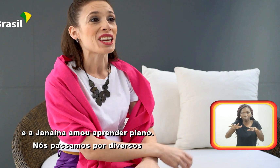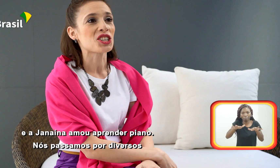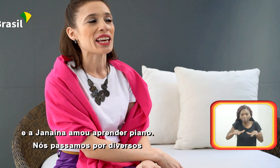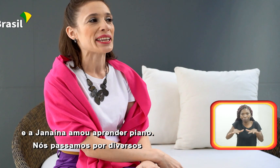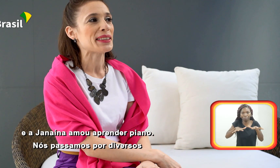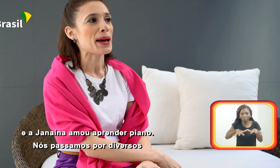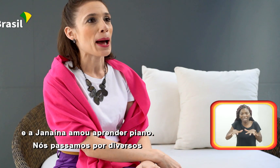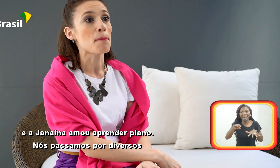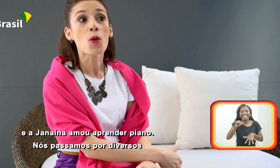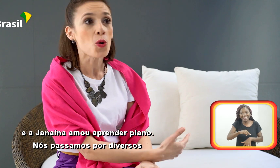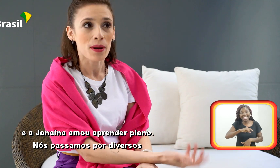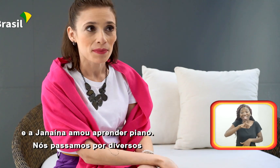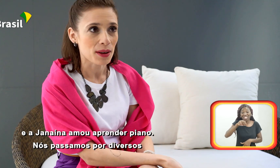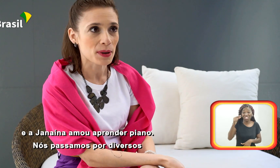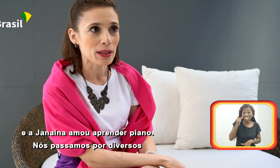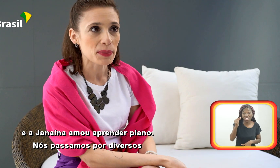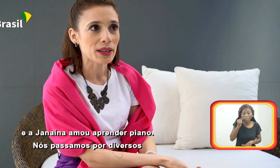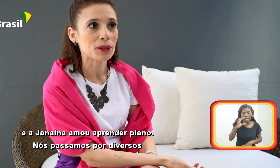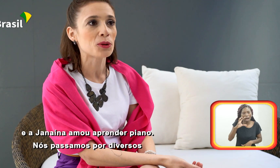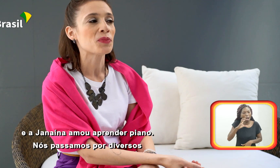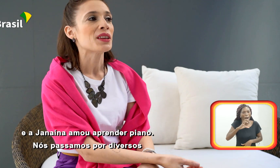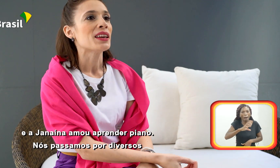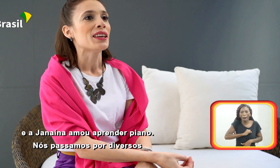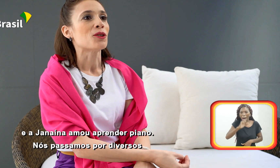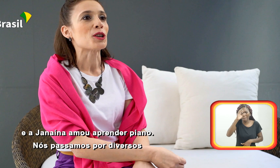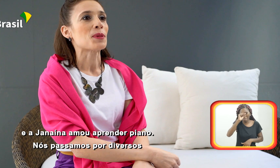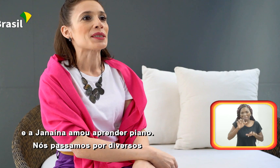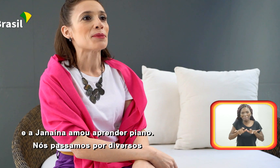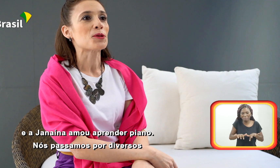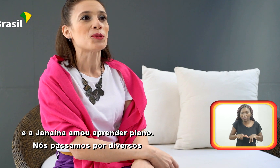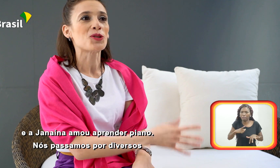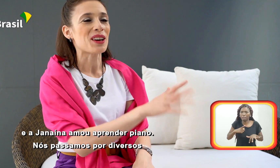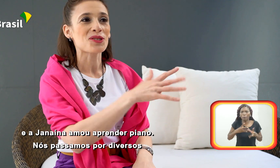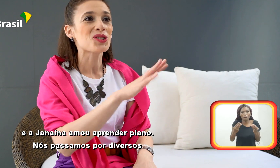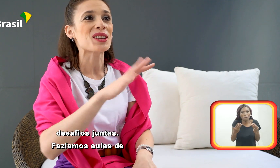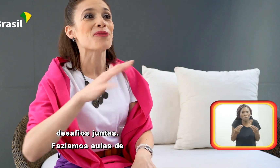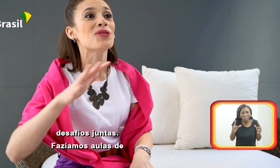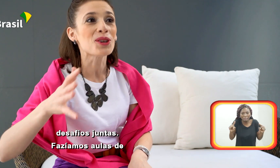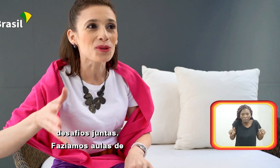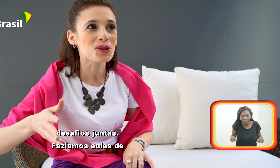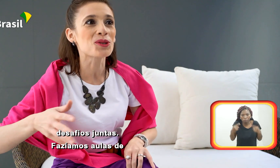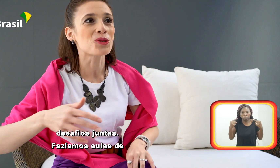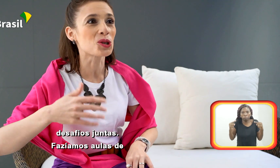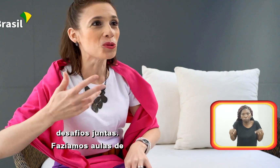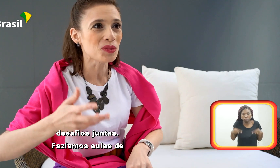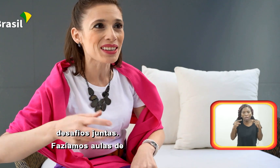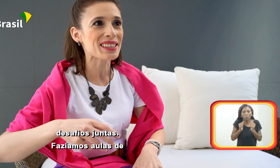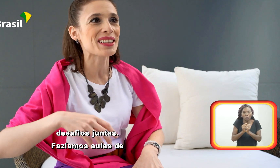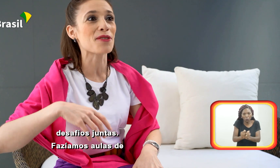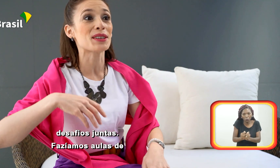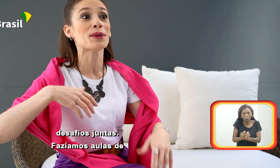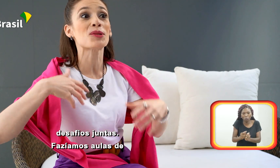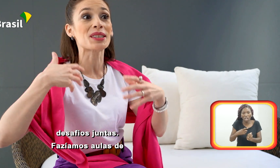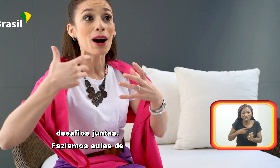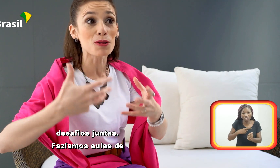a Janaína amou aprender piano. Nós passamos por diversos desafios juntas, né? Fazíamos aula